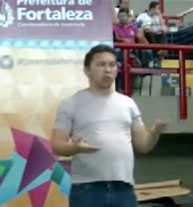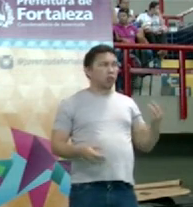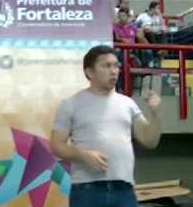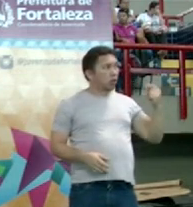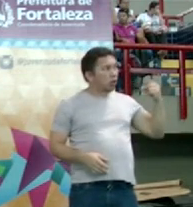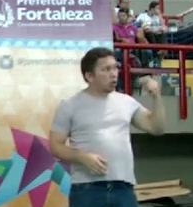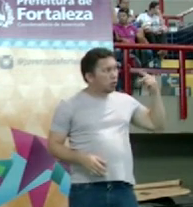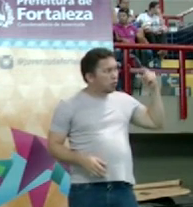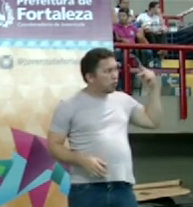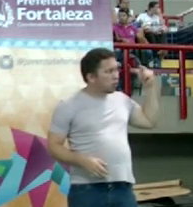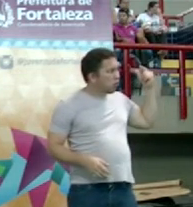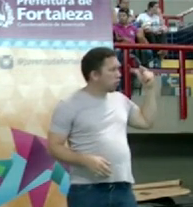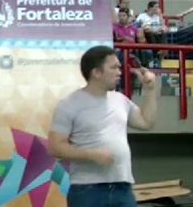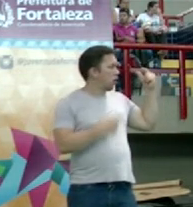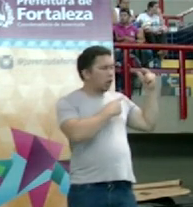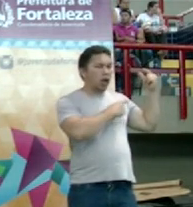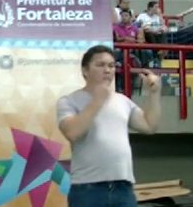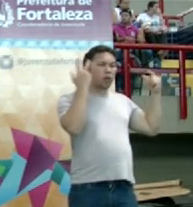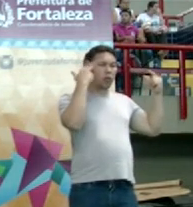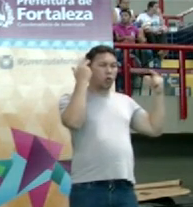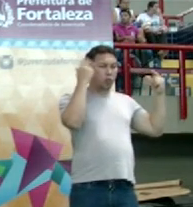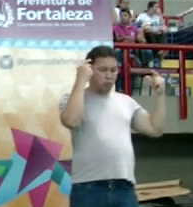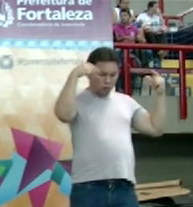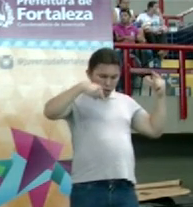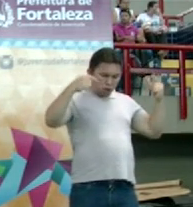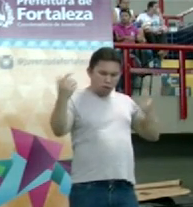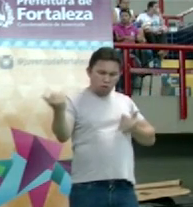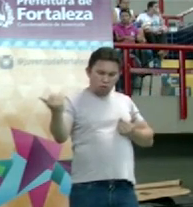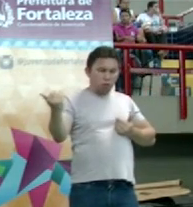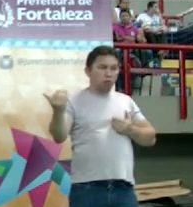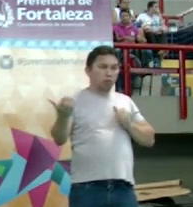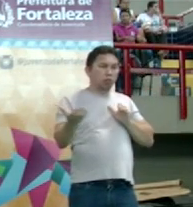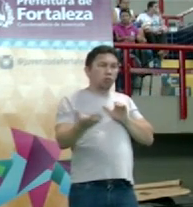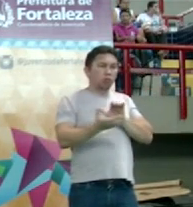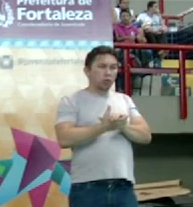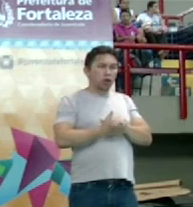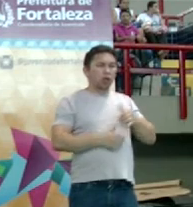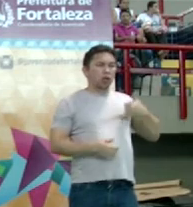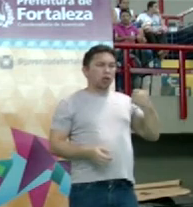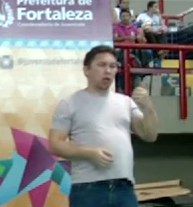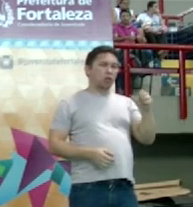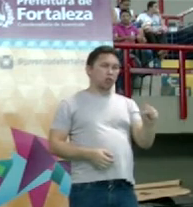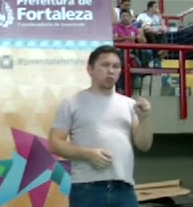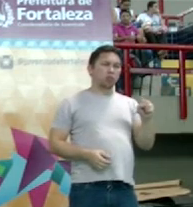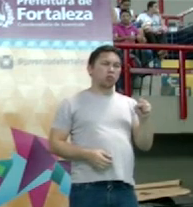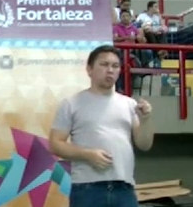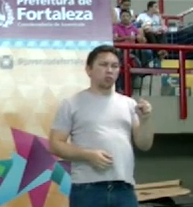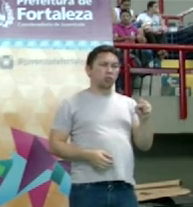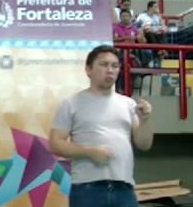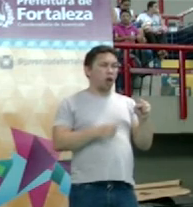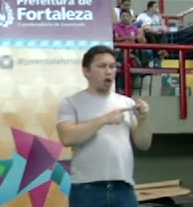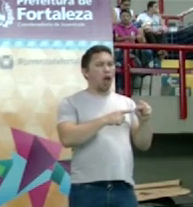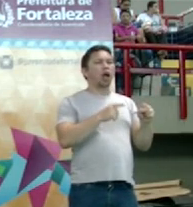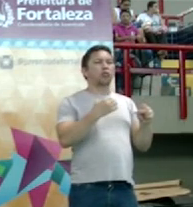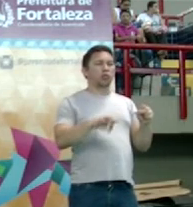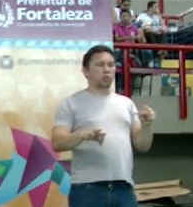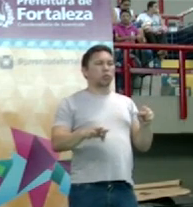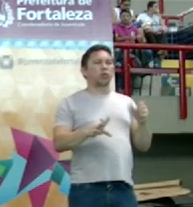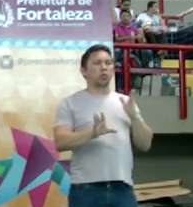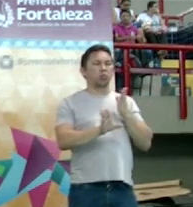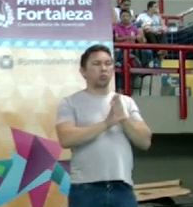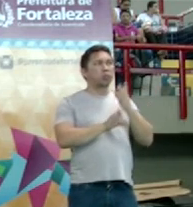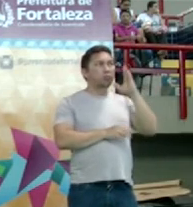há muito tempo era comum jovens no Brasil casarem-se aos 18 anos. Aí eu estou correto. Que